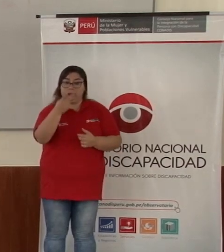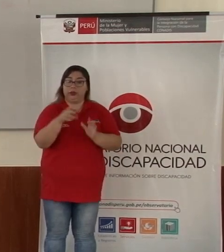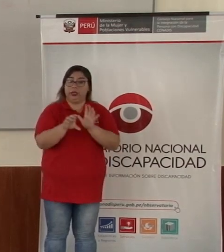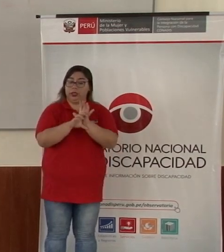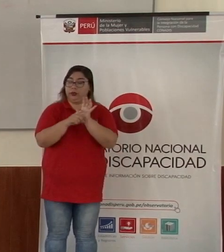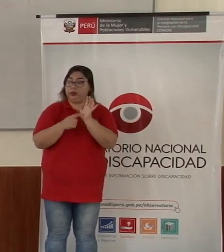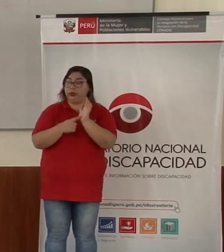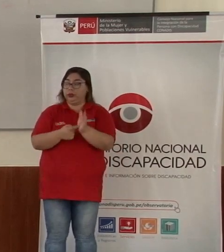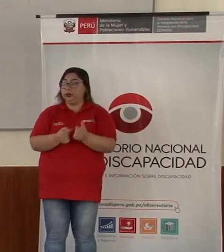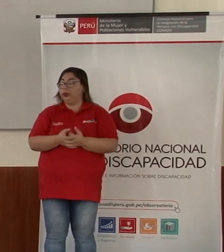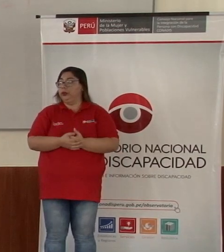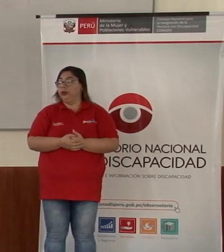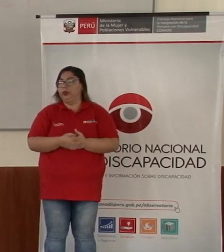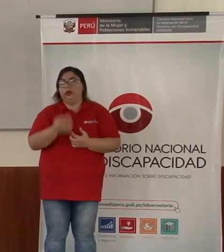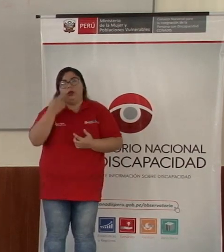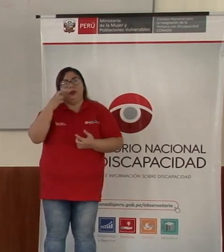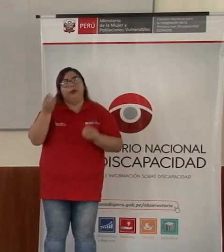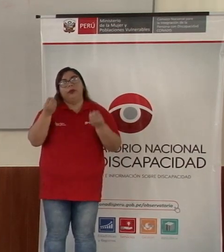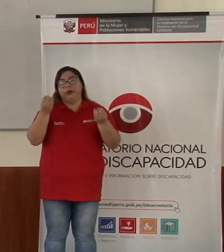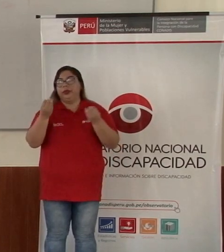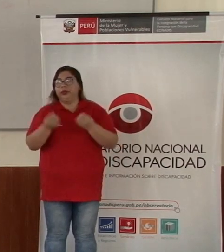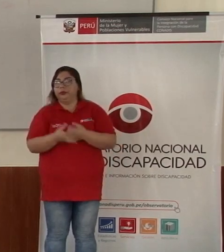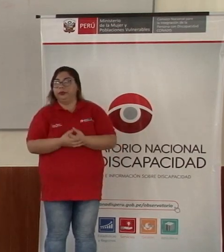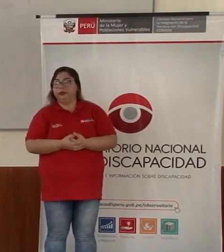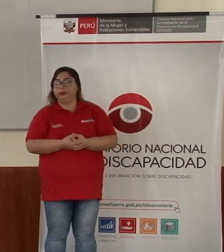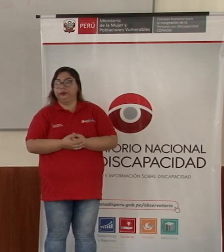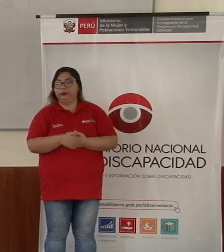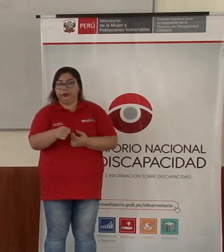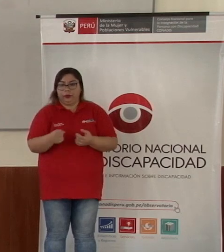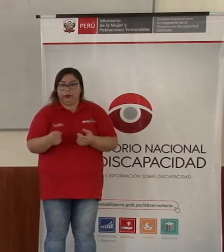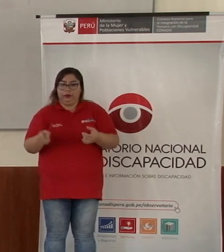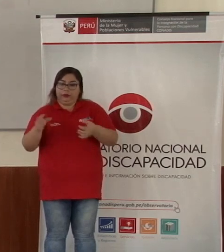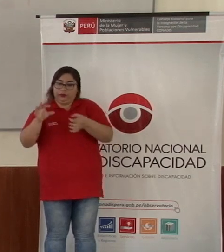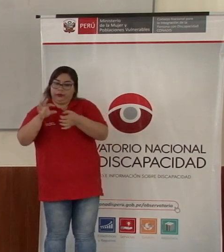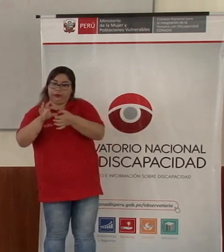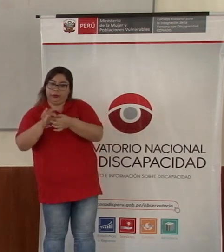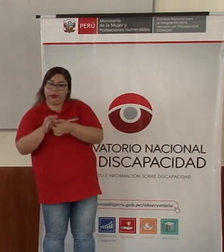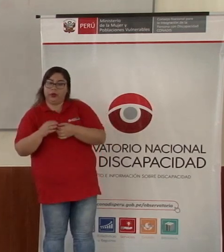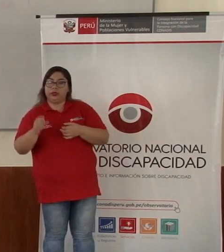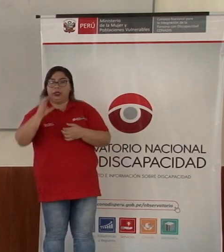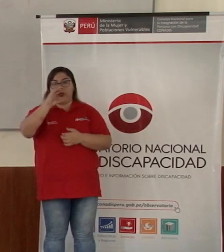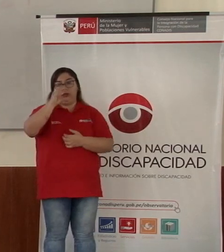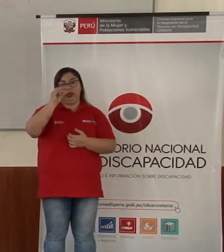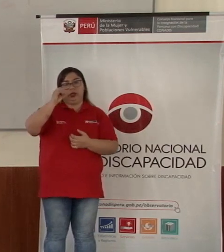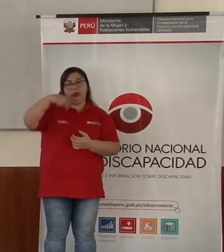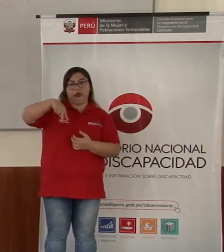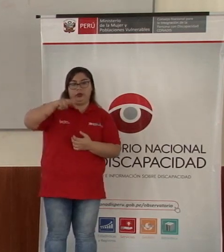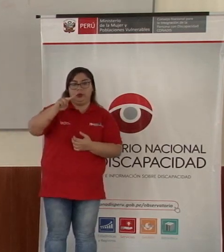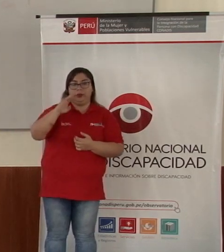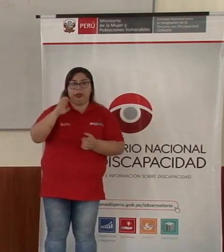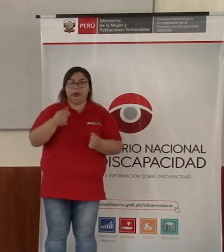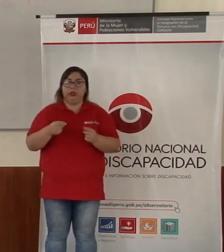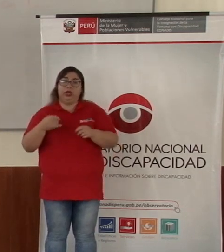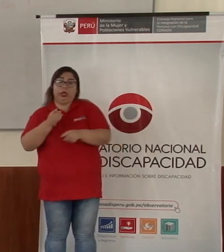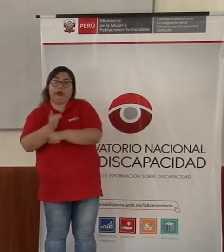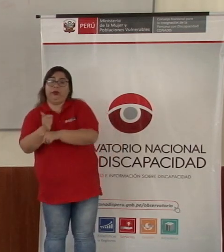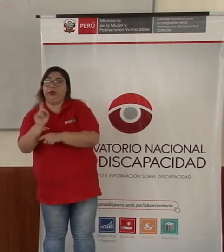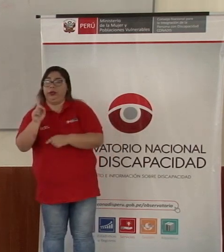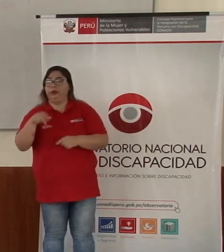Constitución, porque nuestra Constitución armoniza con la convención, no va contra la